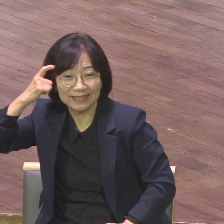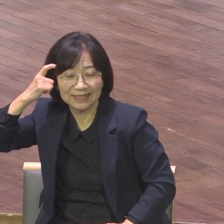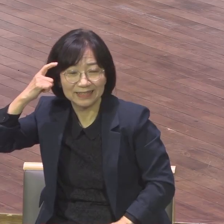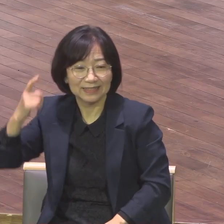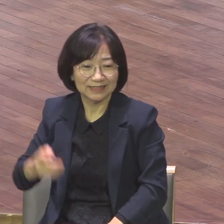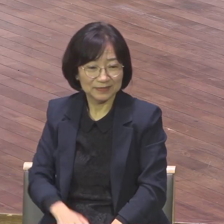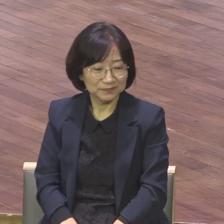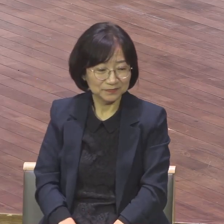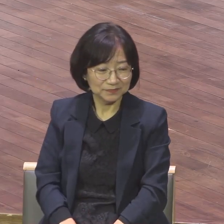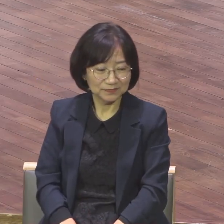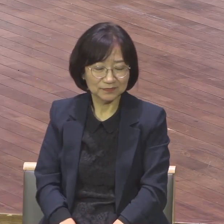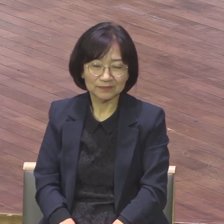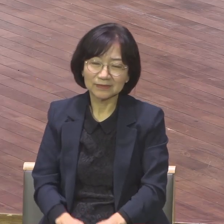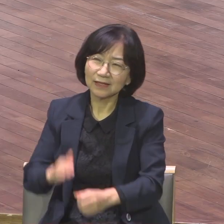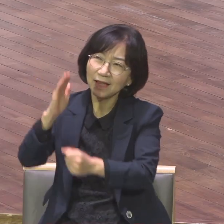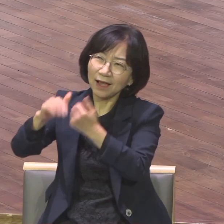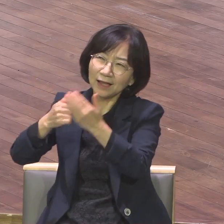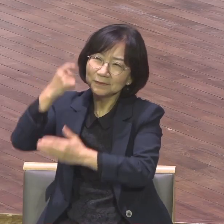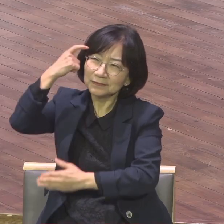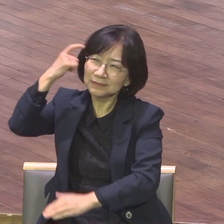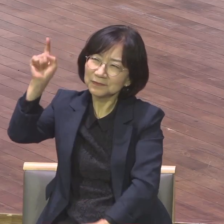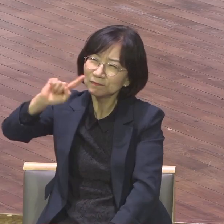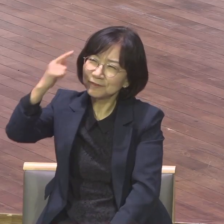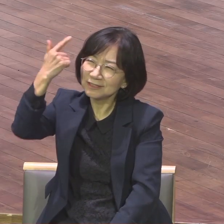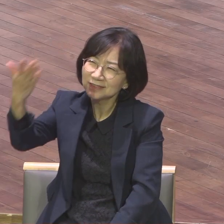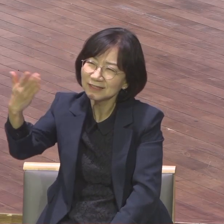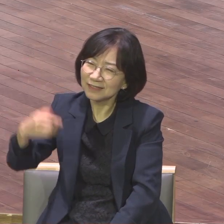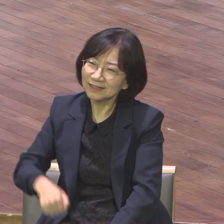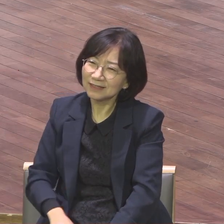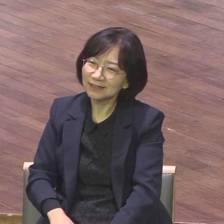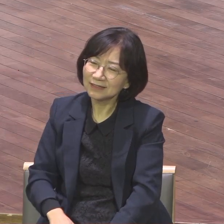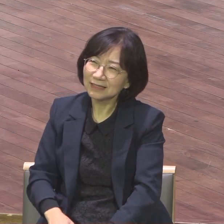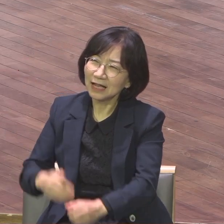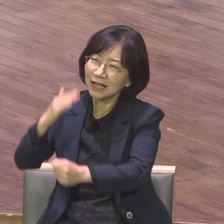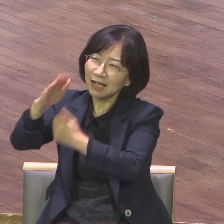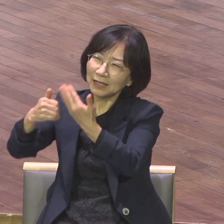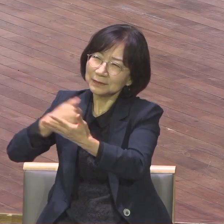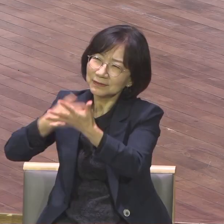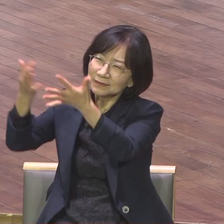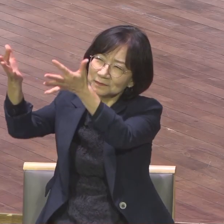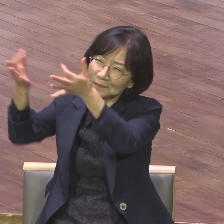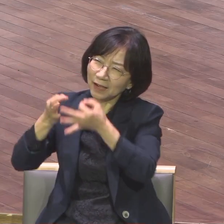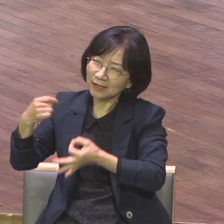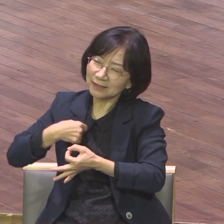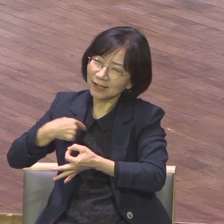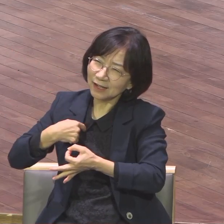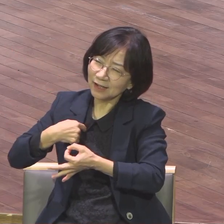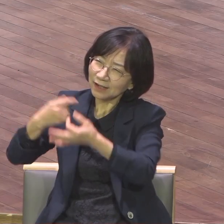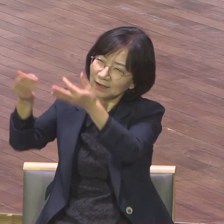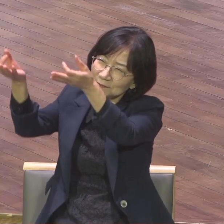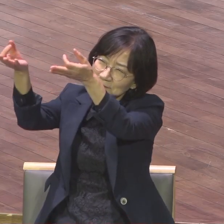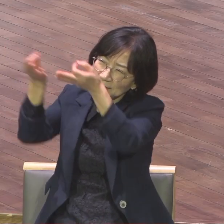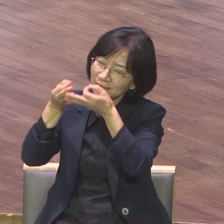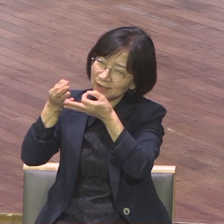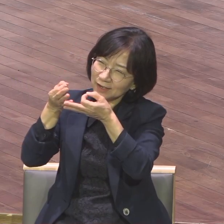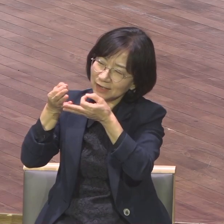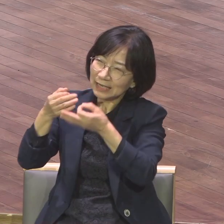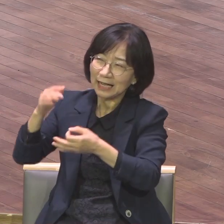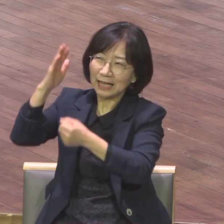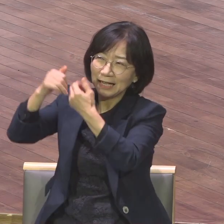향한 하나님의 생각이 어떤 것일까? 하나님 나를 어떻게 보고 계실까? 하나님이 나를